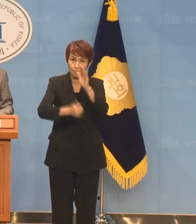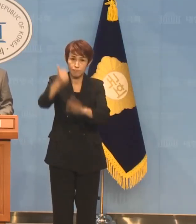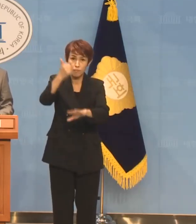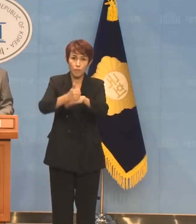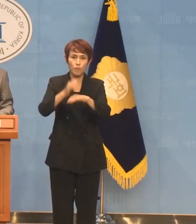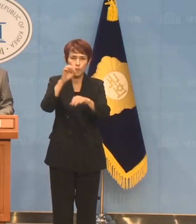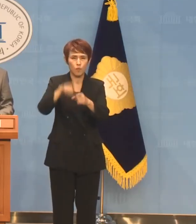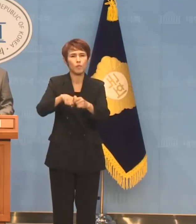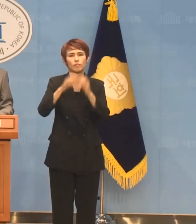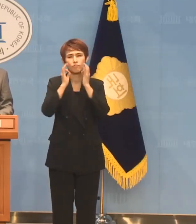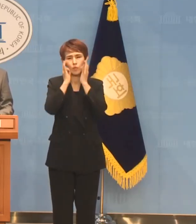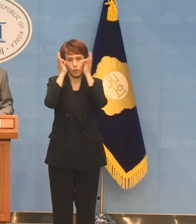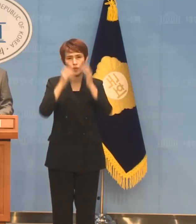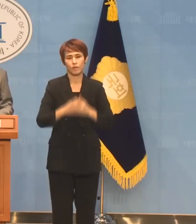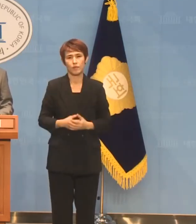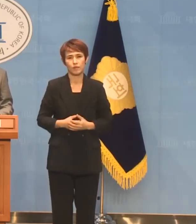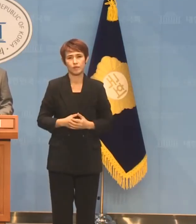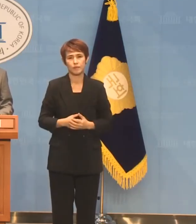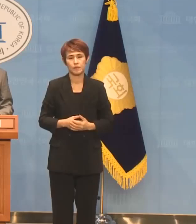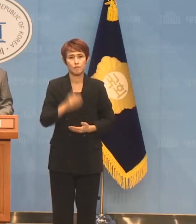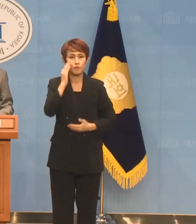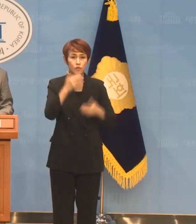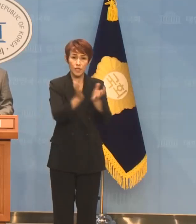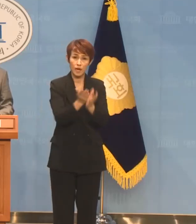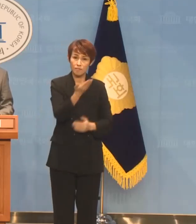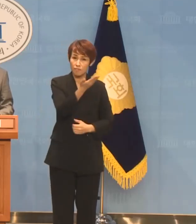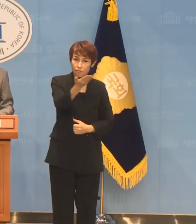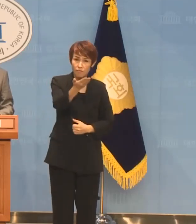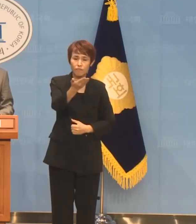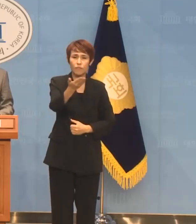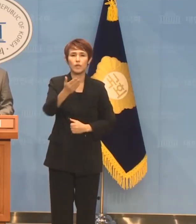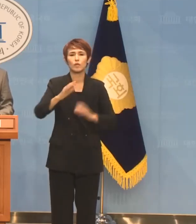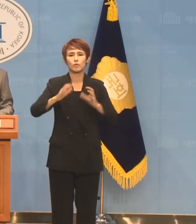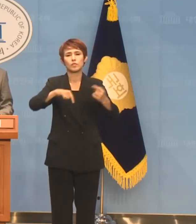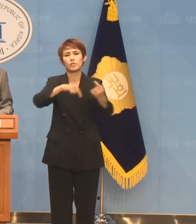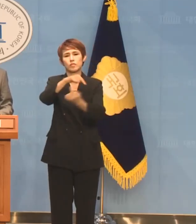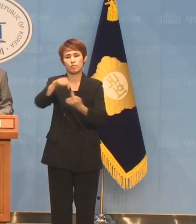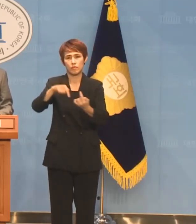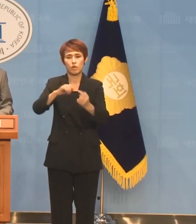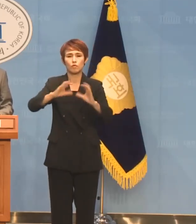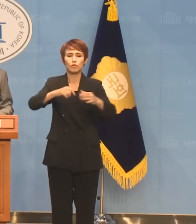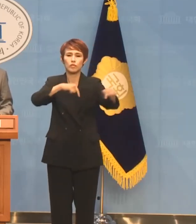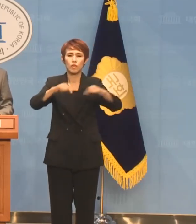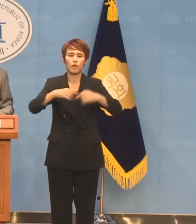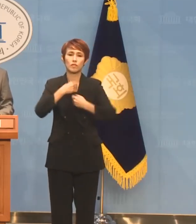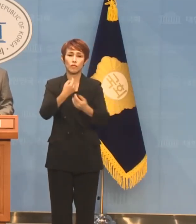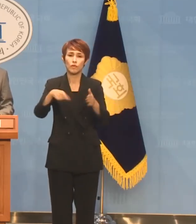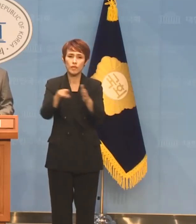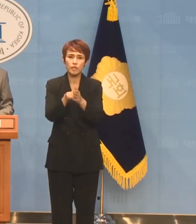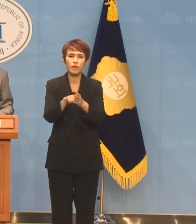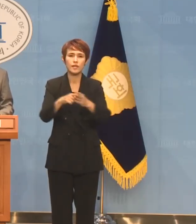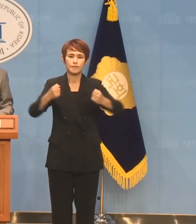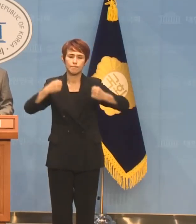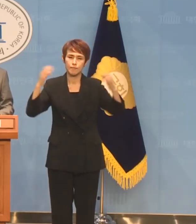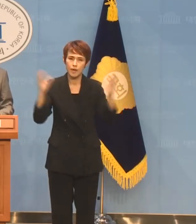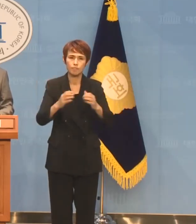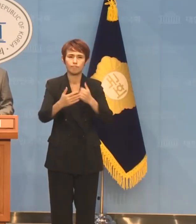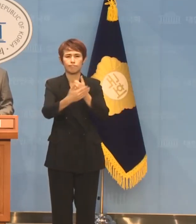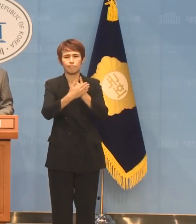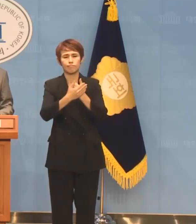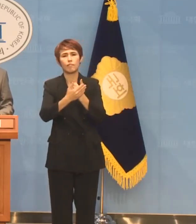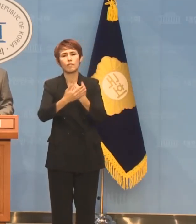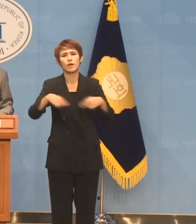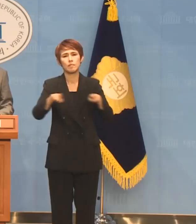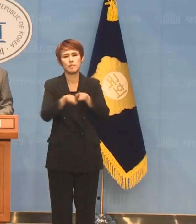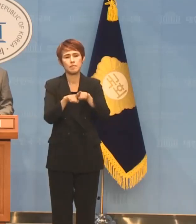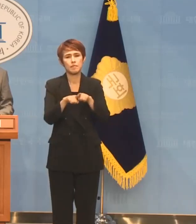다하겠습니다. 더불어민주당 역시 국정 안정을 위한 진정성 있는 협력과 책임 있는 자세로